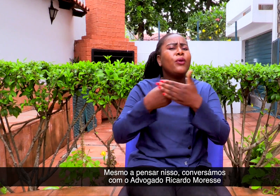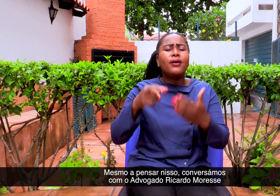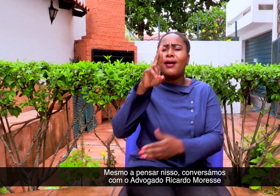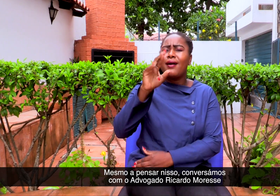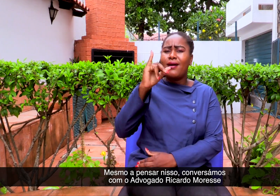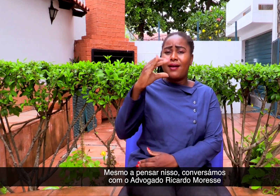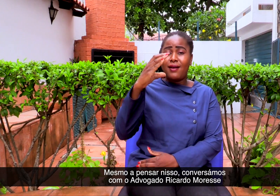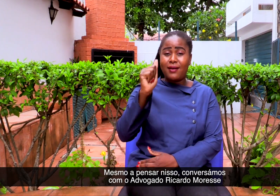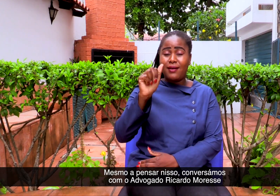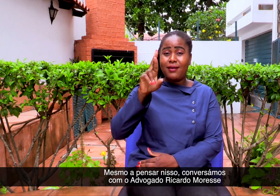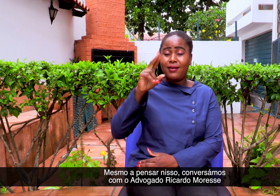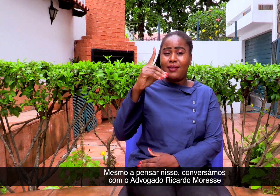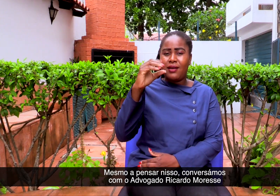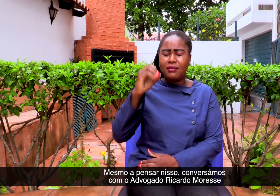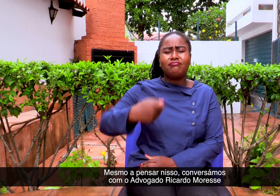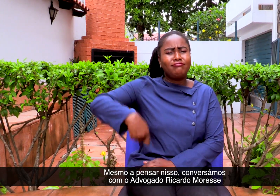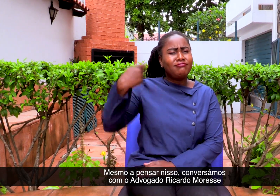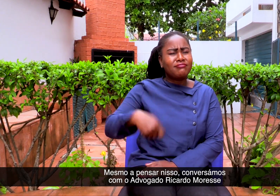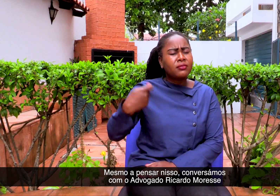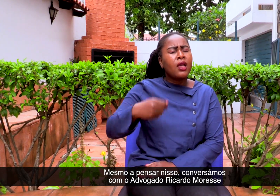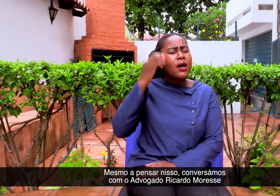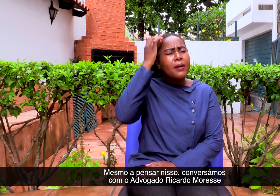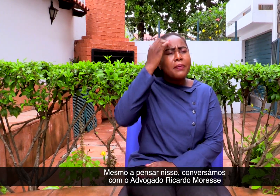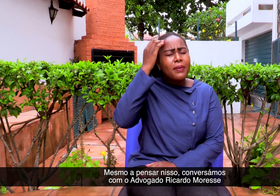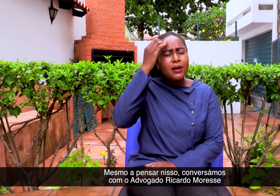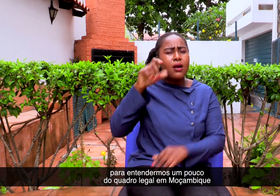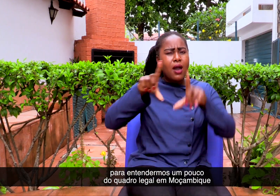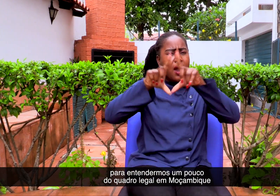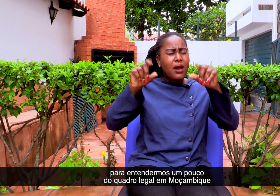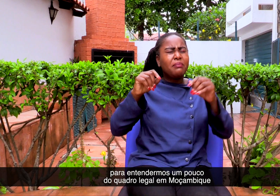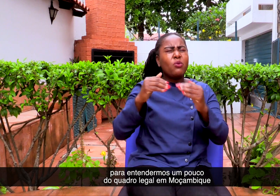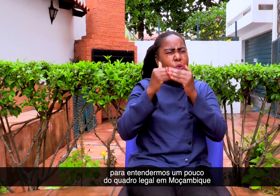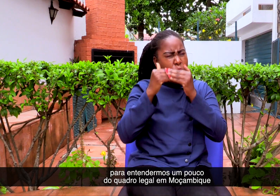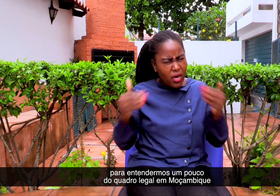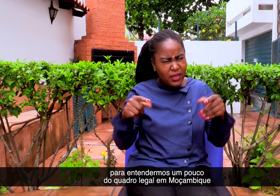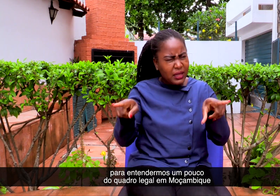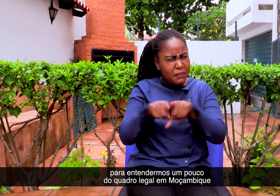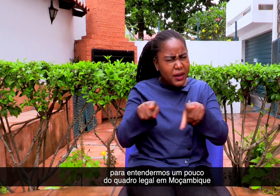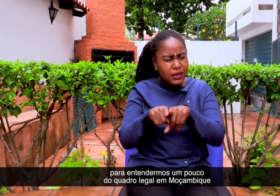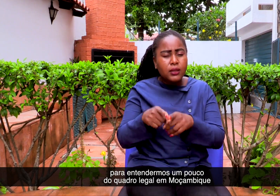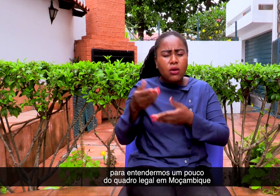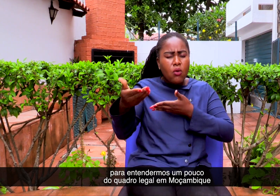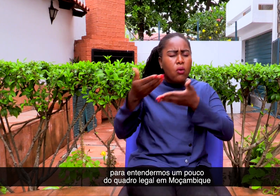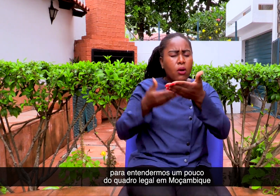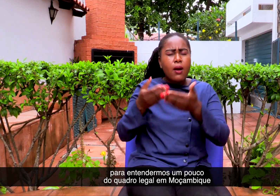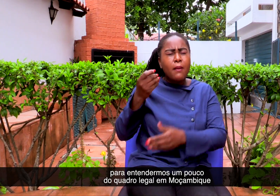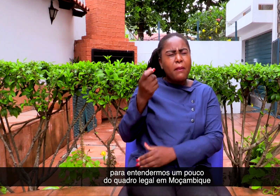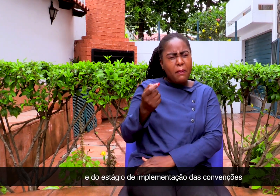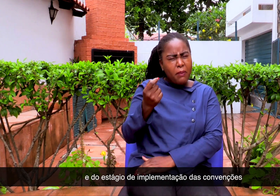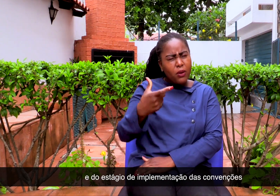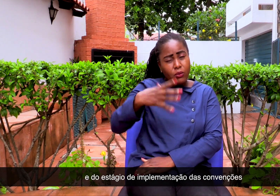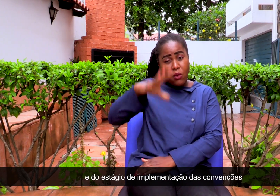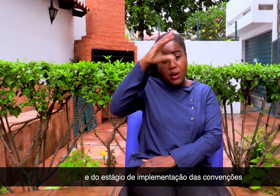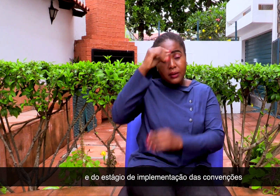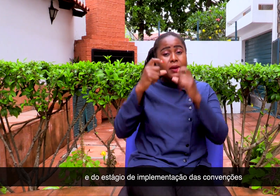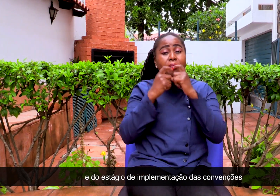Mesmo a pensar nisso, conversamos com o advogado Ricardo Mouresse para entendermos um pouco do quadro legal em Moçambique